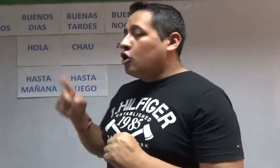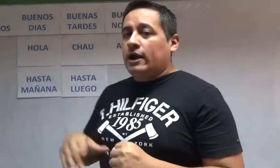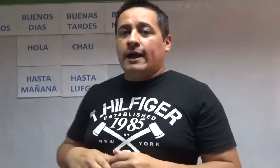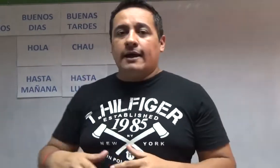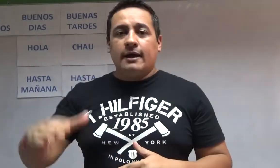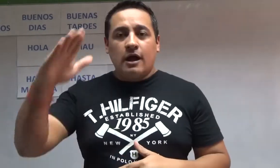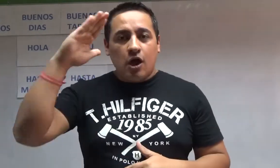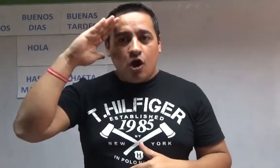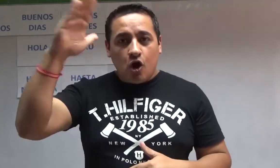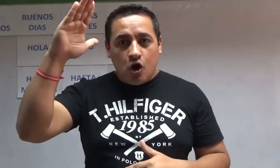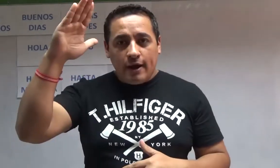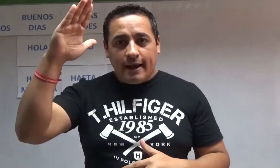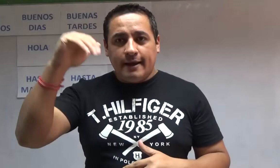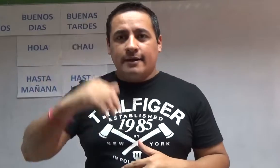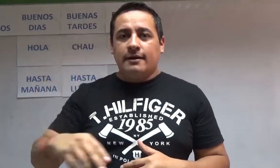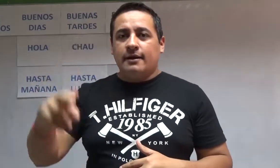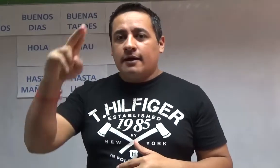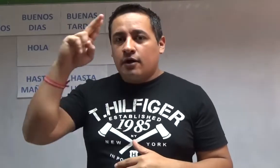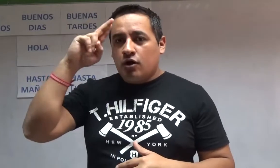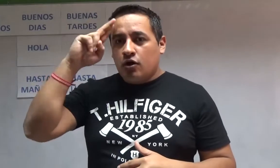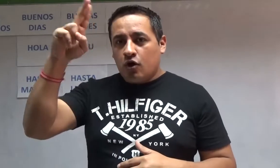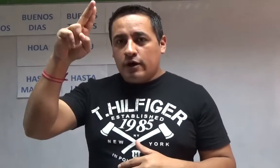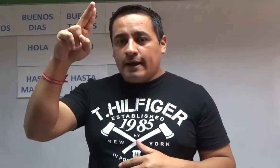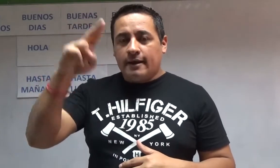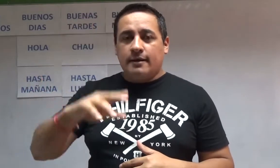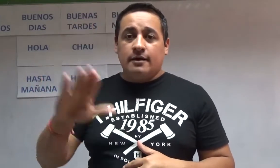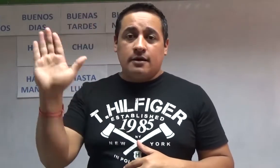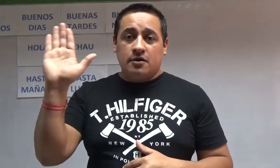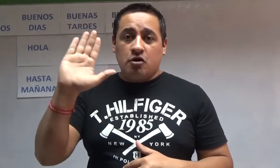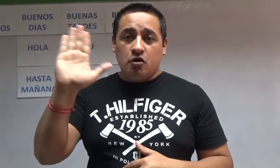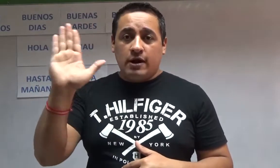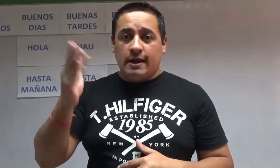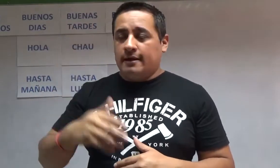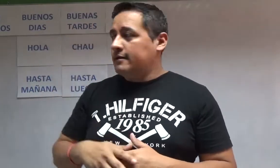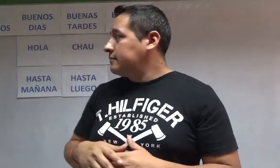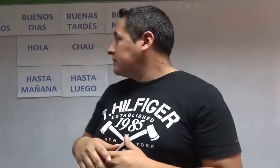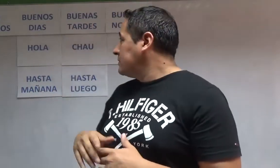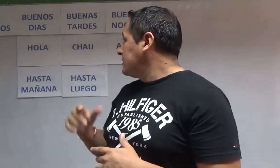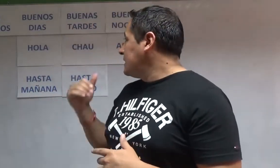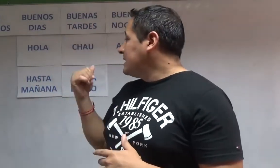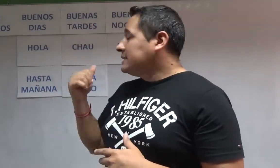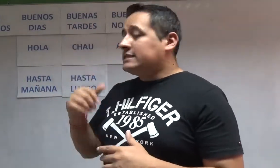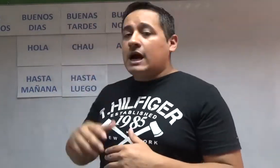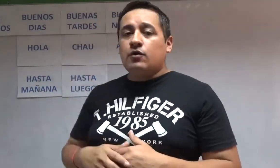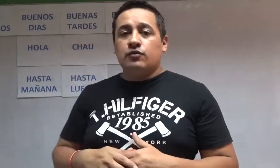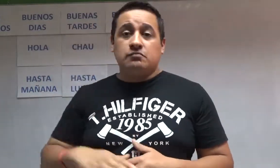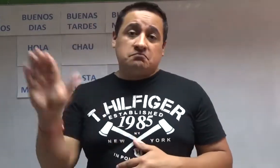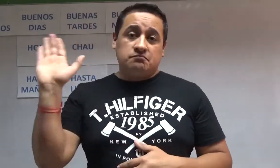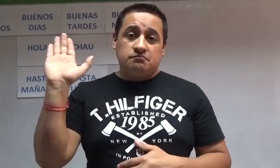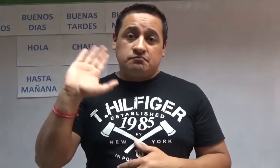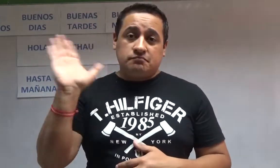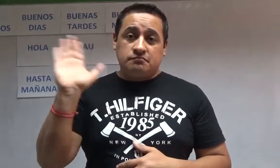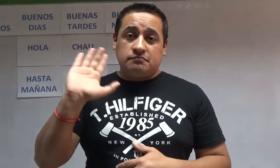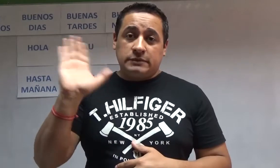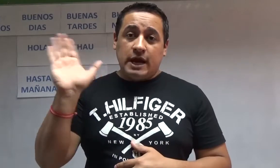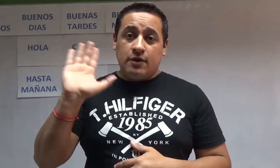Hola. Hola. Hola. Hola. Chao. Chao.